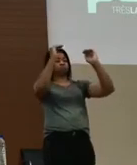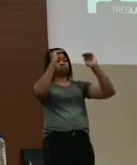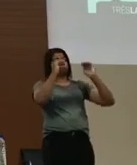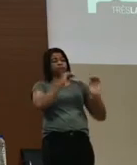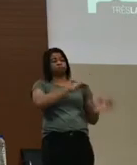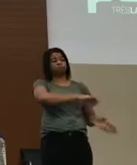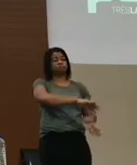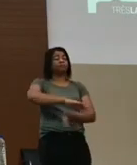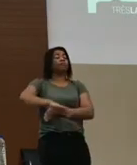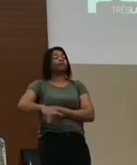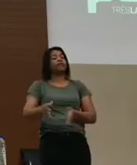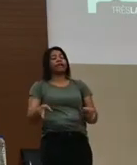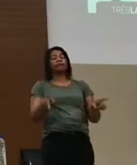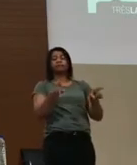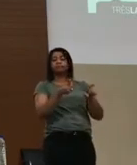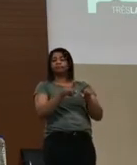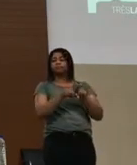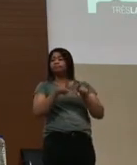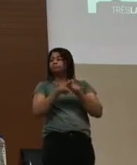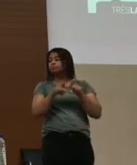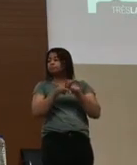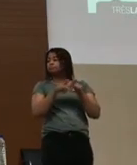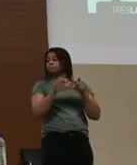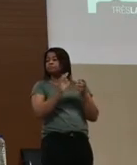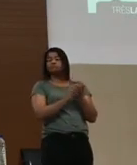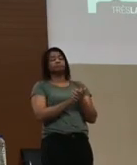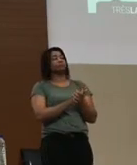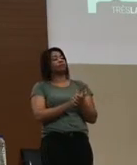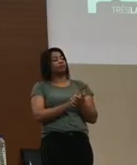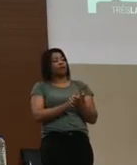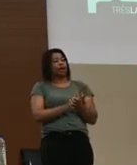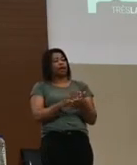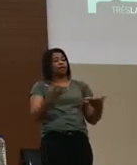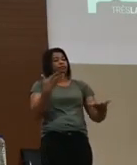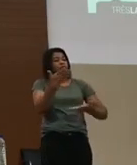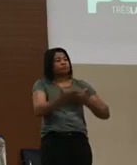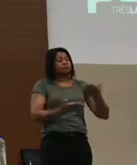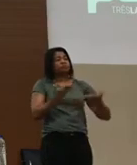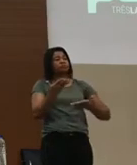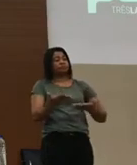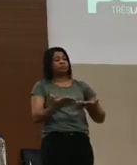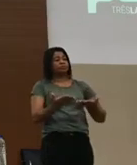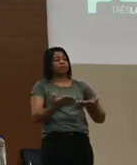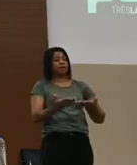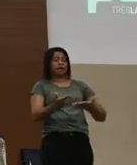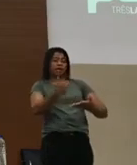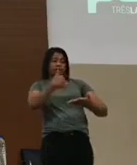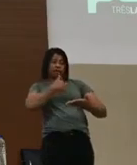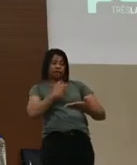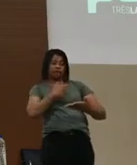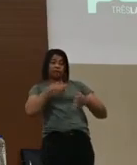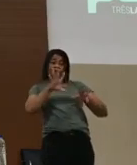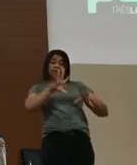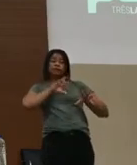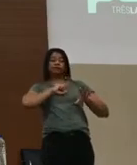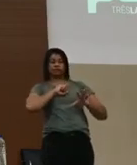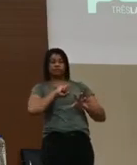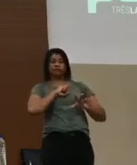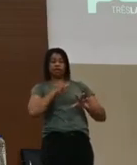parte dessa meditação que eu queria compartilhar com vocês, claro que isso se aplica a mim, eu falei que estava